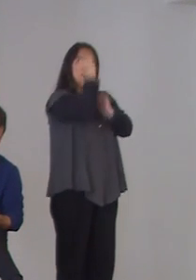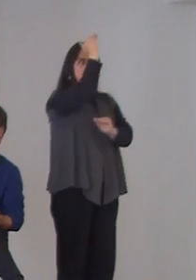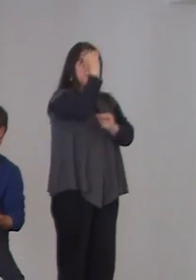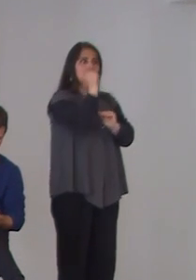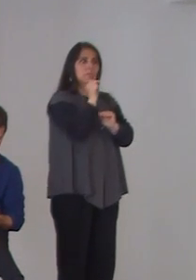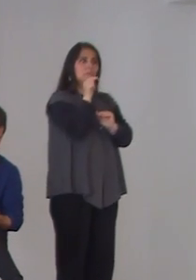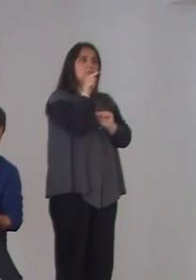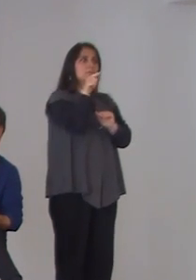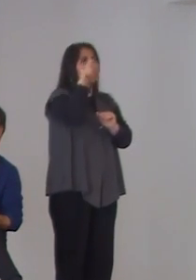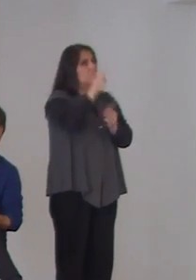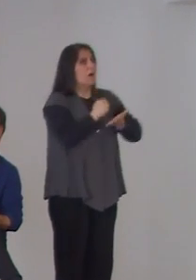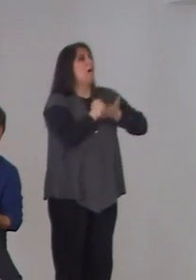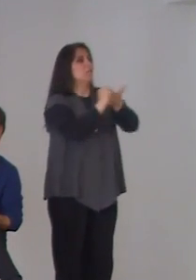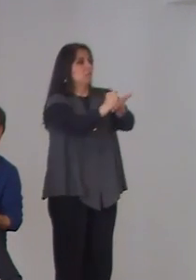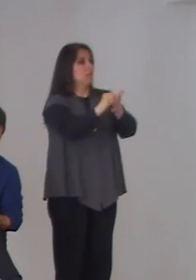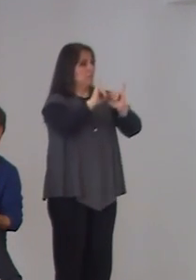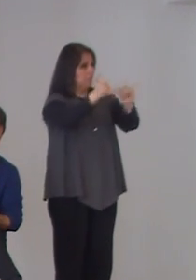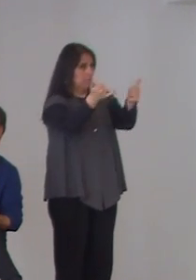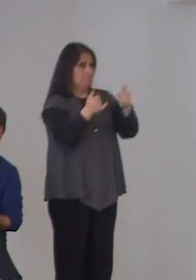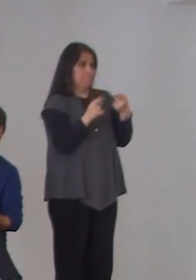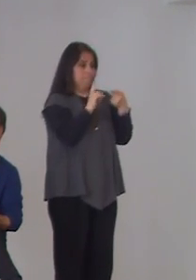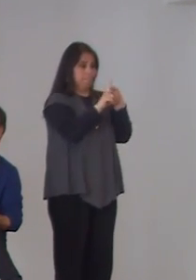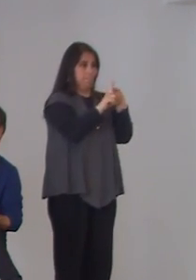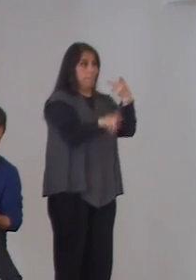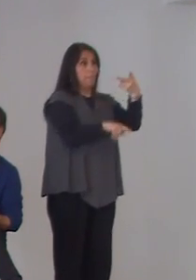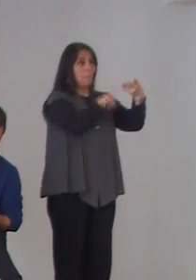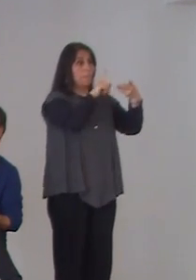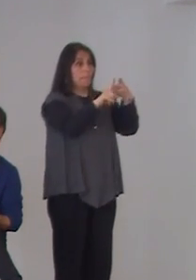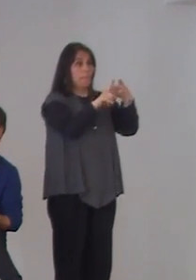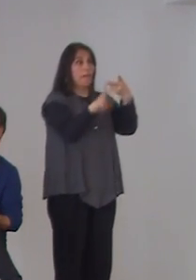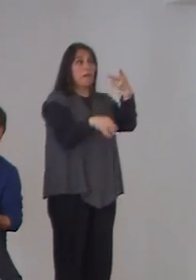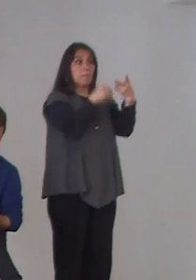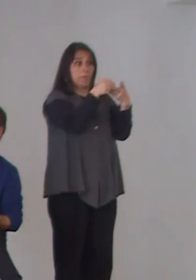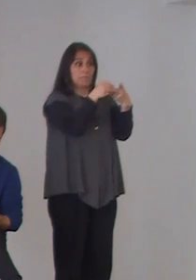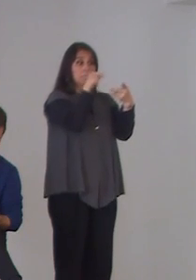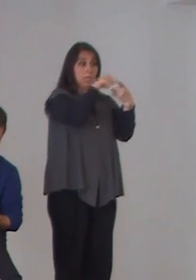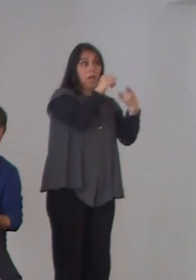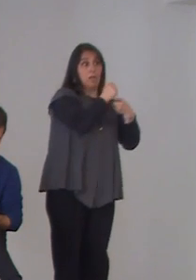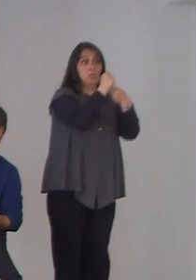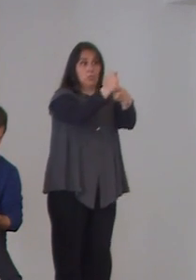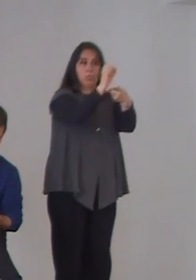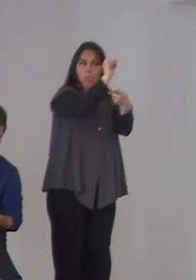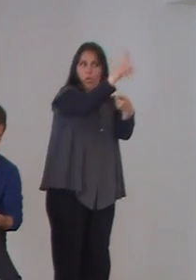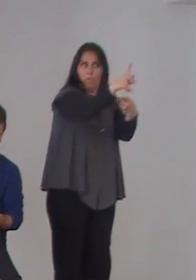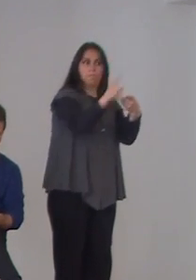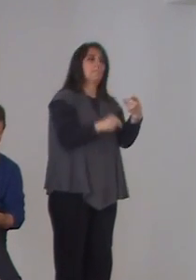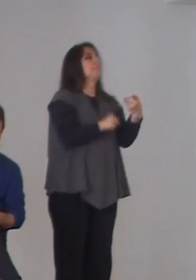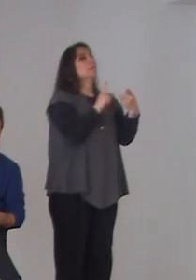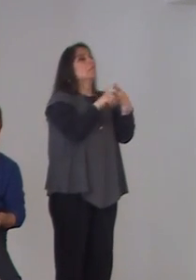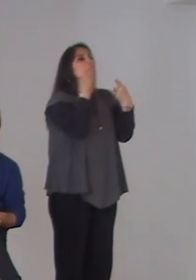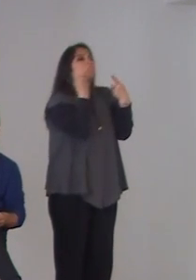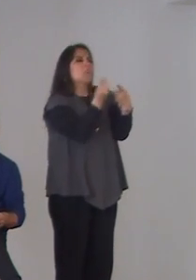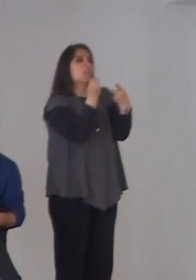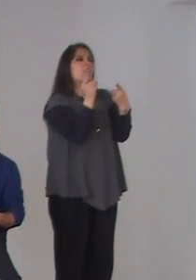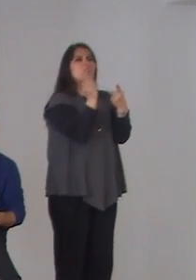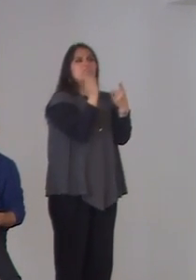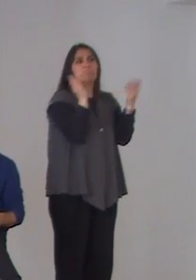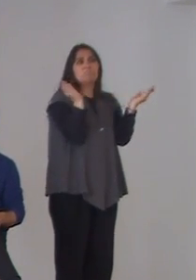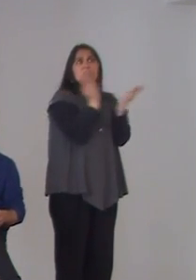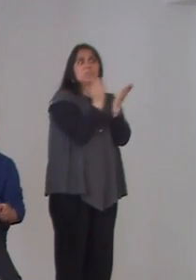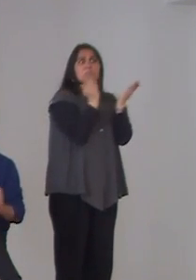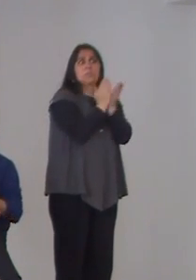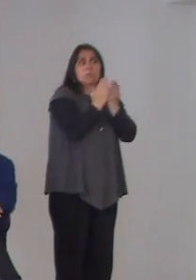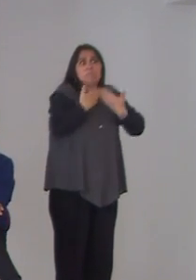ayudar y adicionalmente iban a ayudar para que estudiaran en